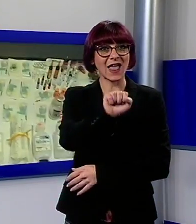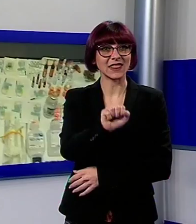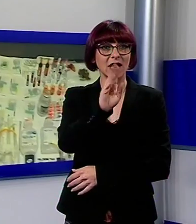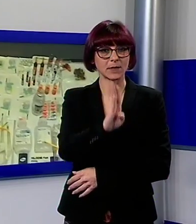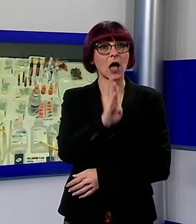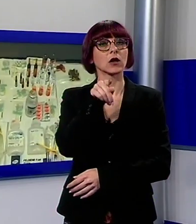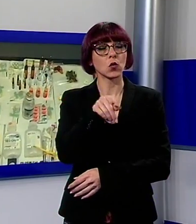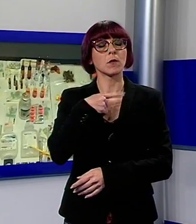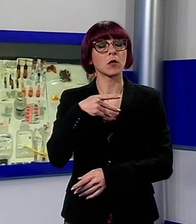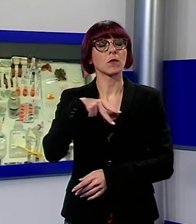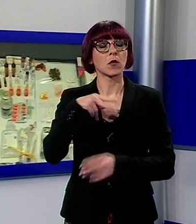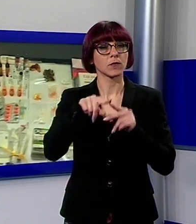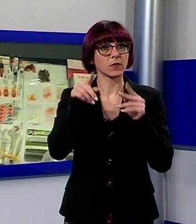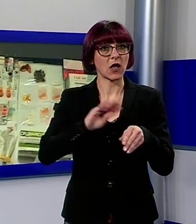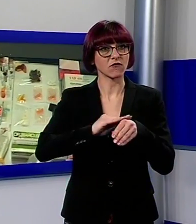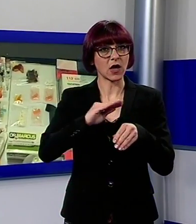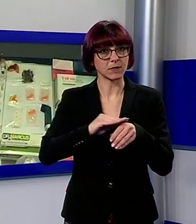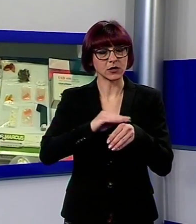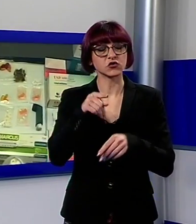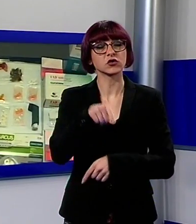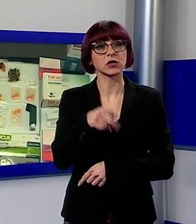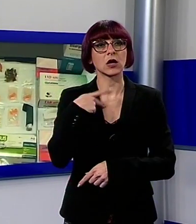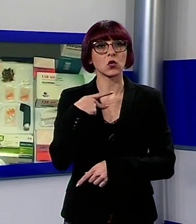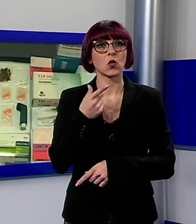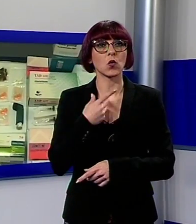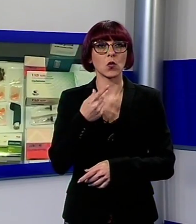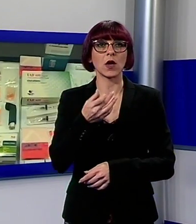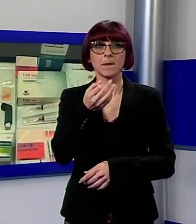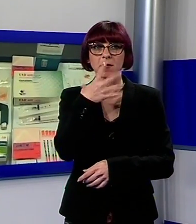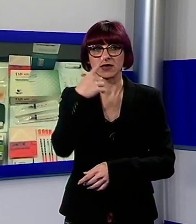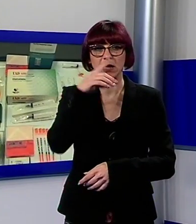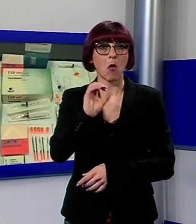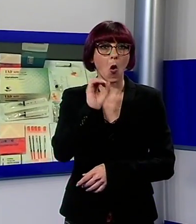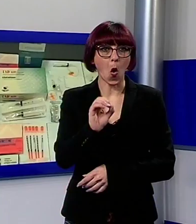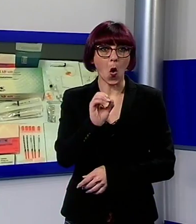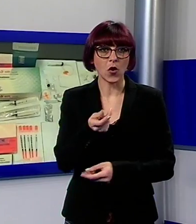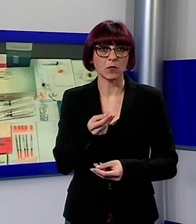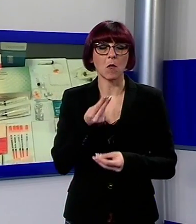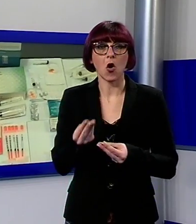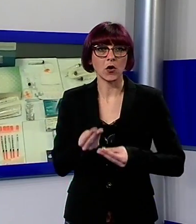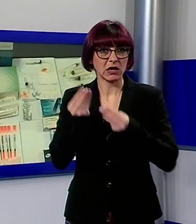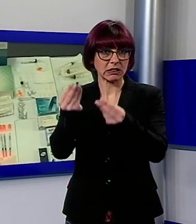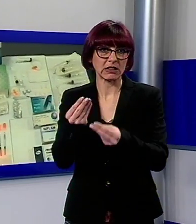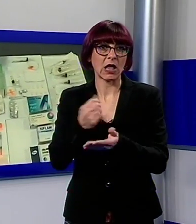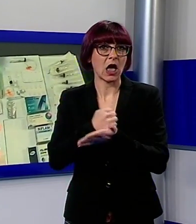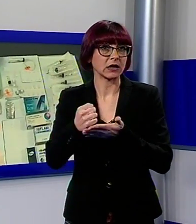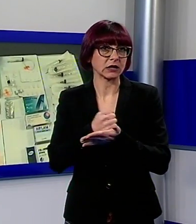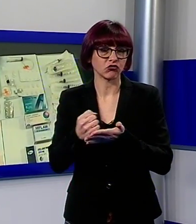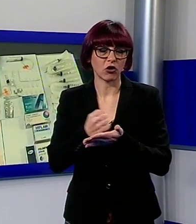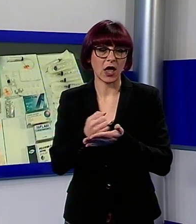inquirenti riforniva gli atleti di ormoni e altri farmaci da somministrare senza la necessaria prescrizione medica. Sull'indagine